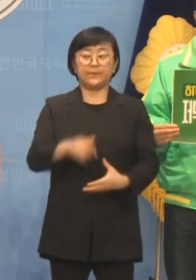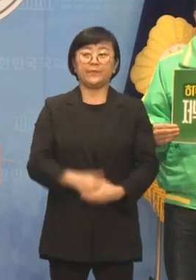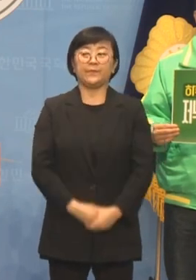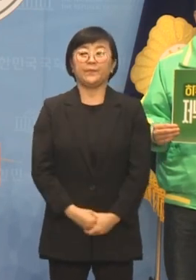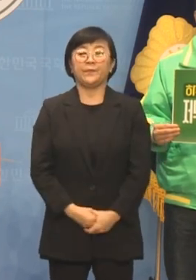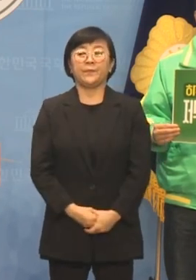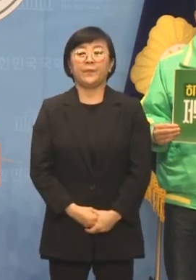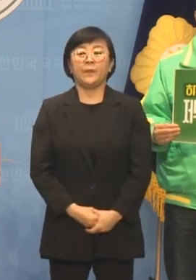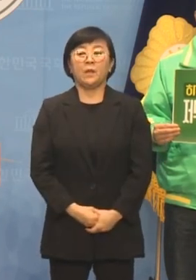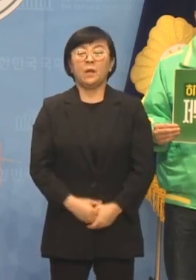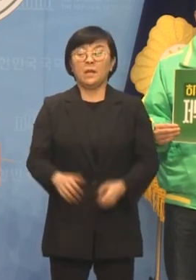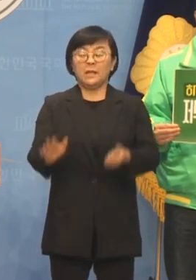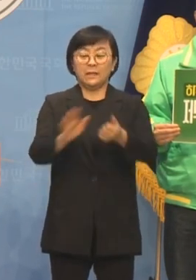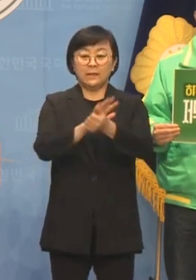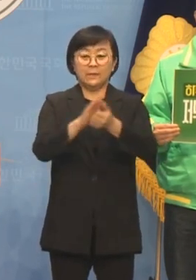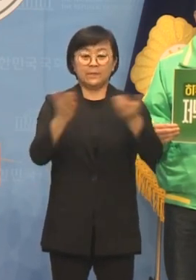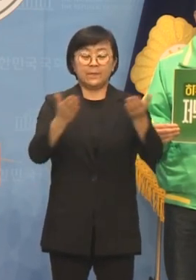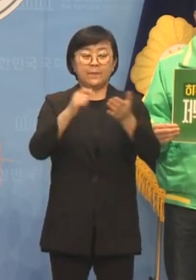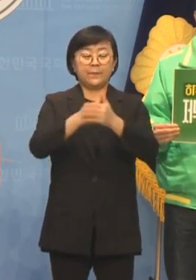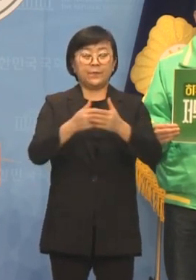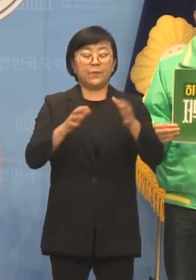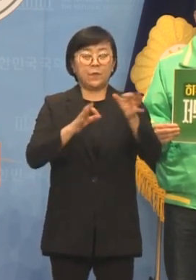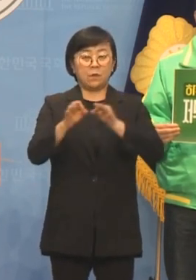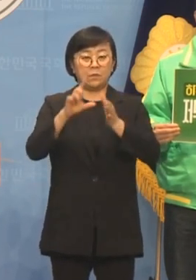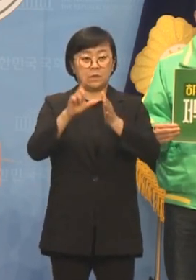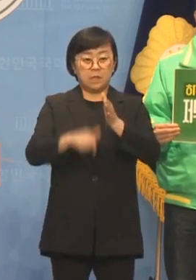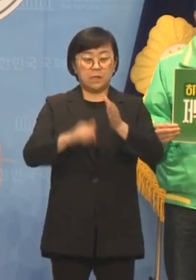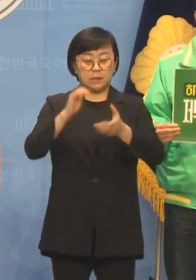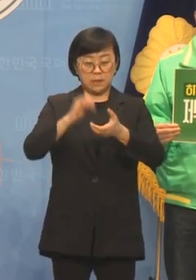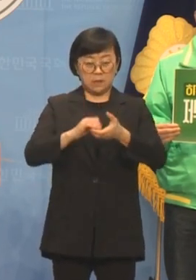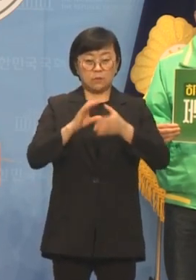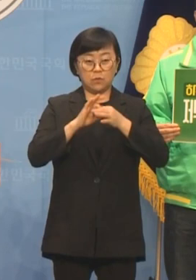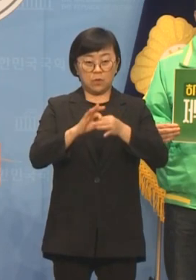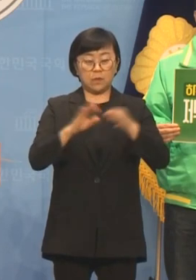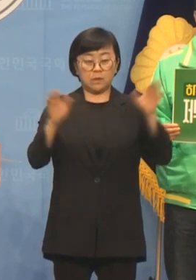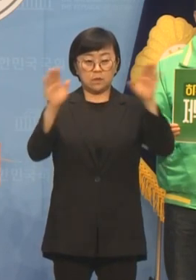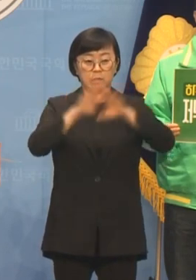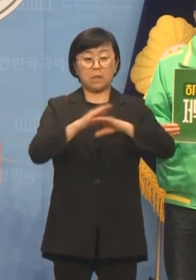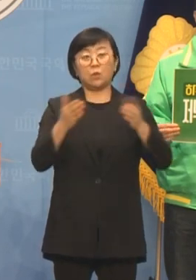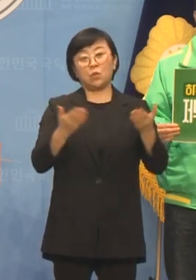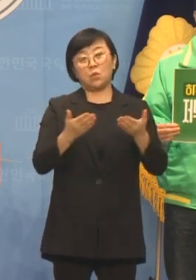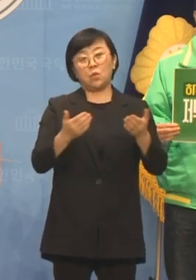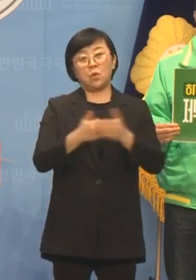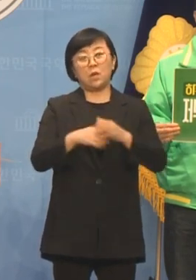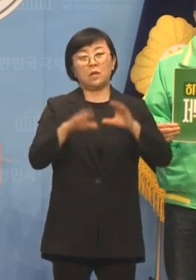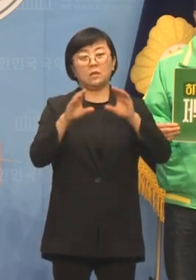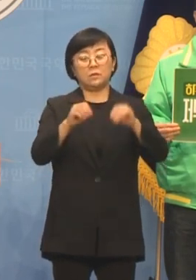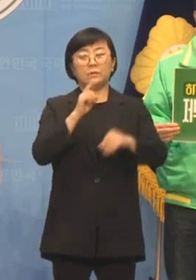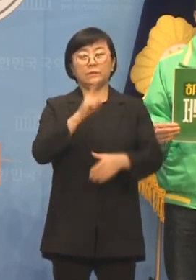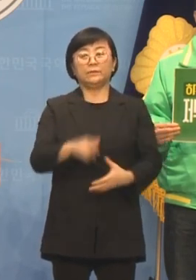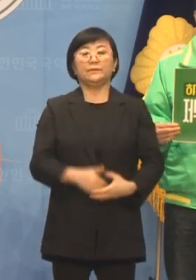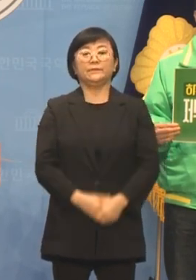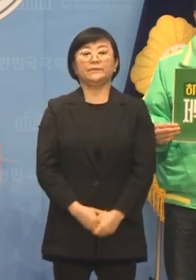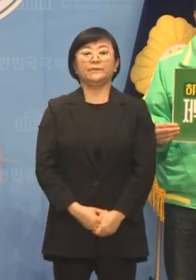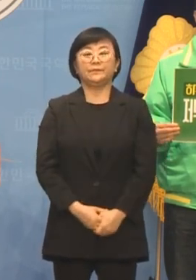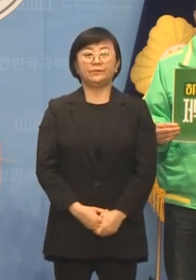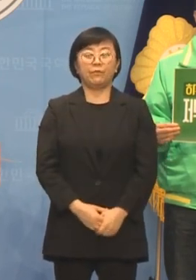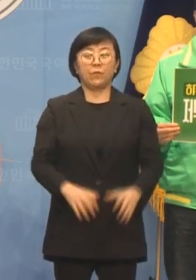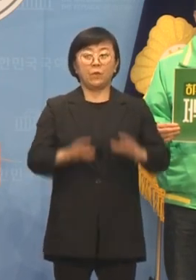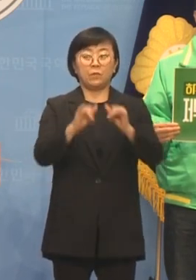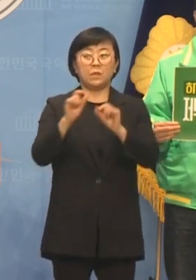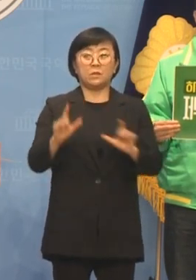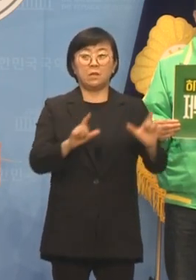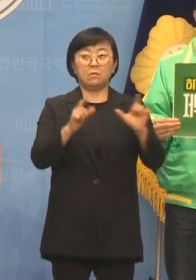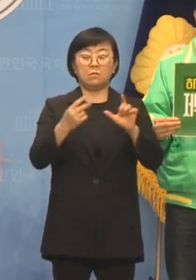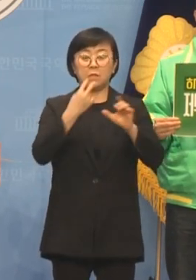시키겠습니다 서비스업의 경우 영업 시간에 제한을 통해 심야 노동을 금지하도록 하겠습니다 국민의